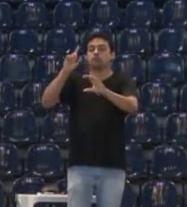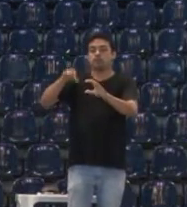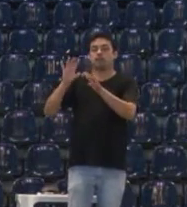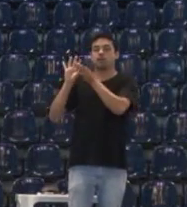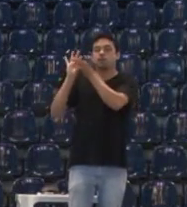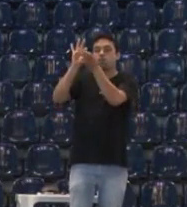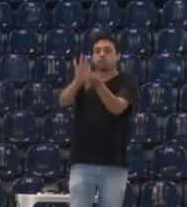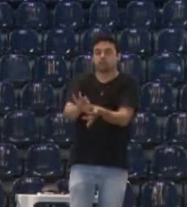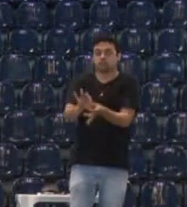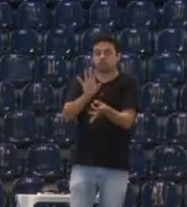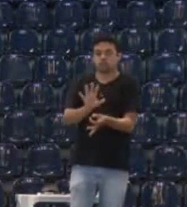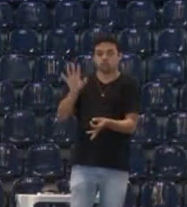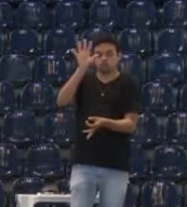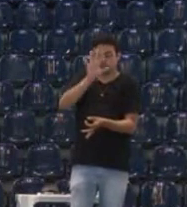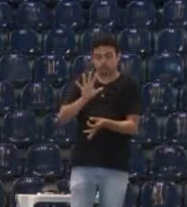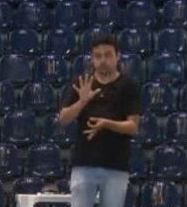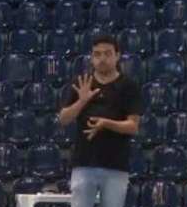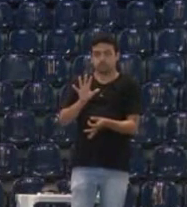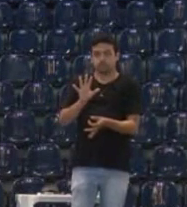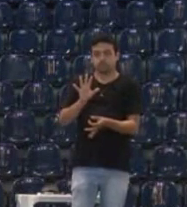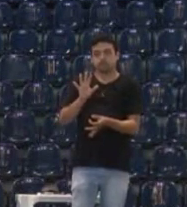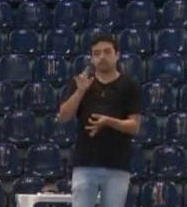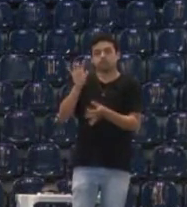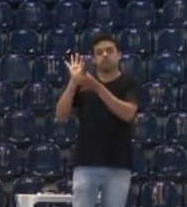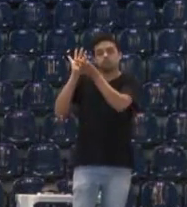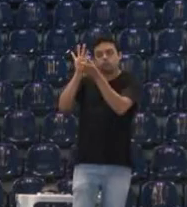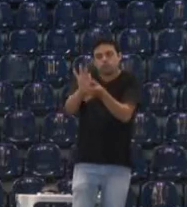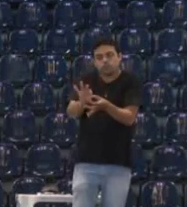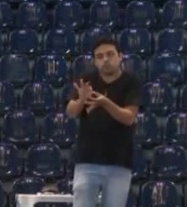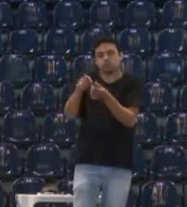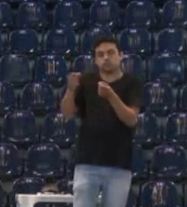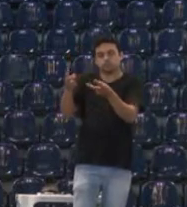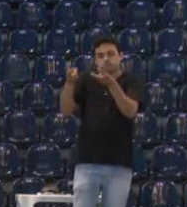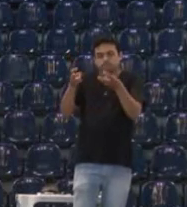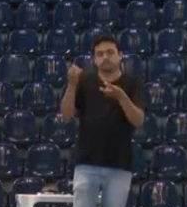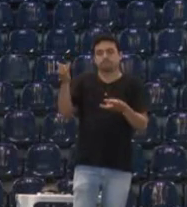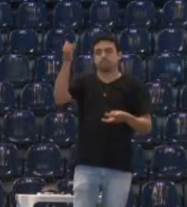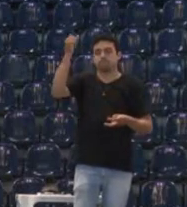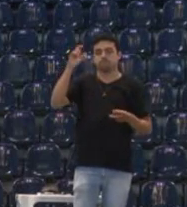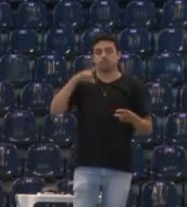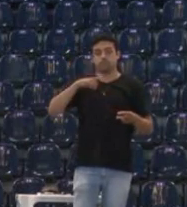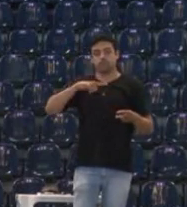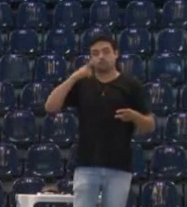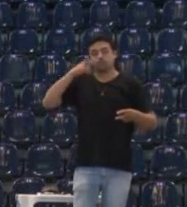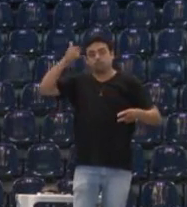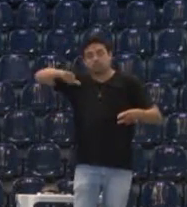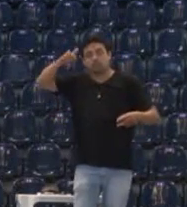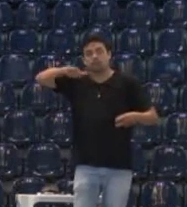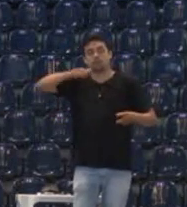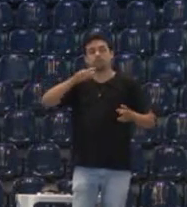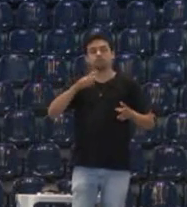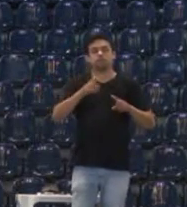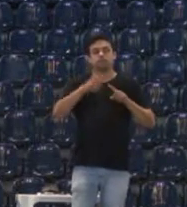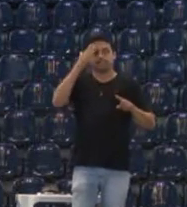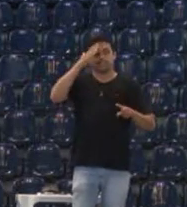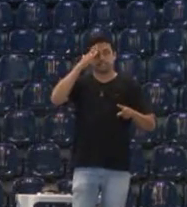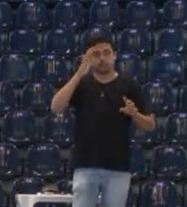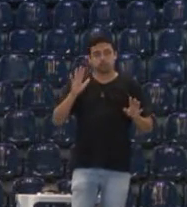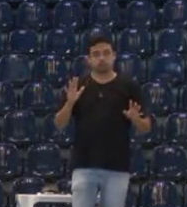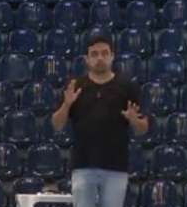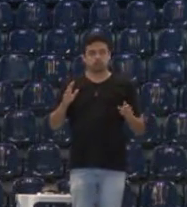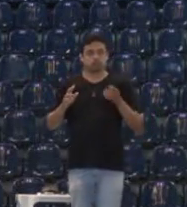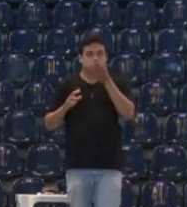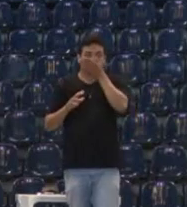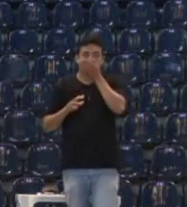contexto contexto que deve ser fundamentalmente avaliado vocês vão entender que eu tô dizendo